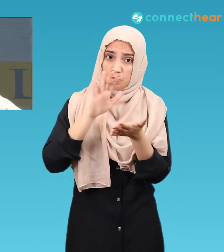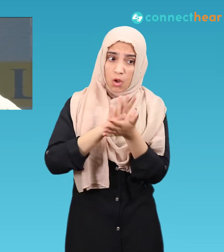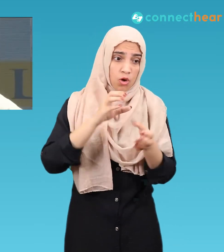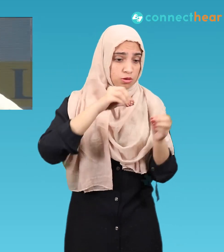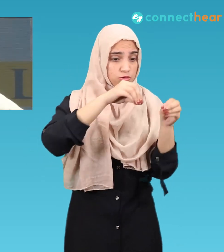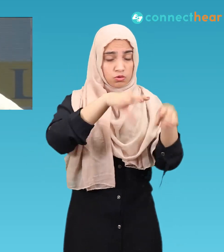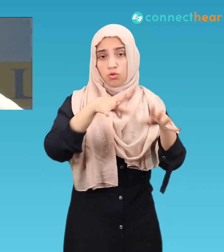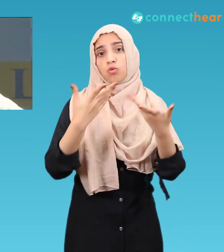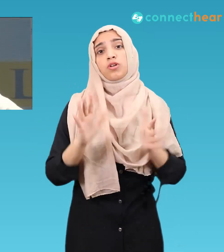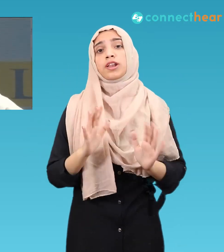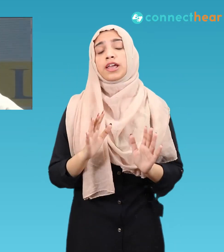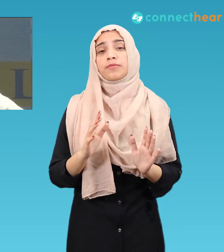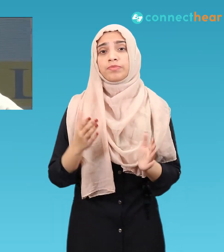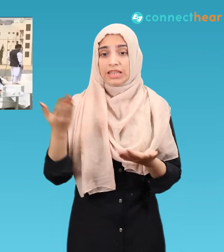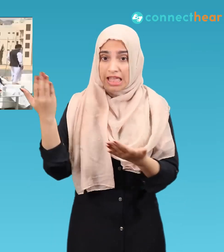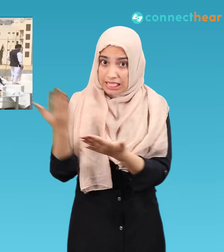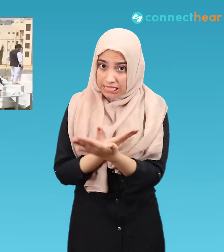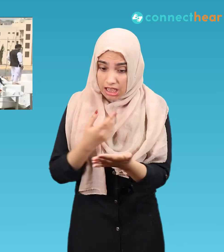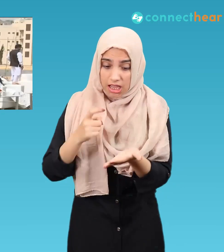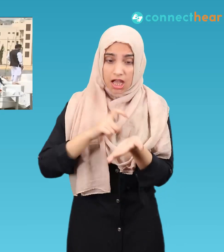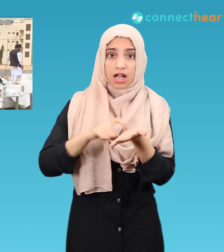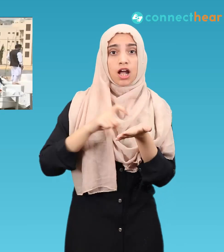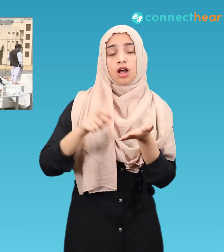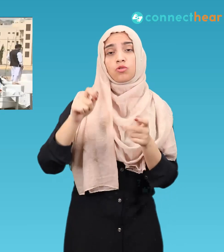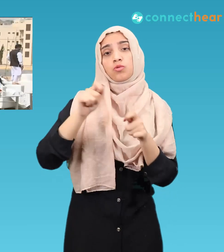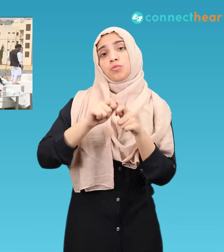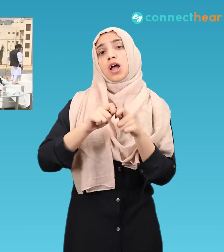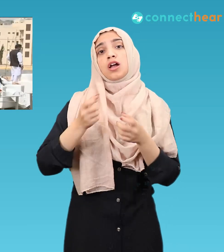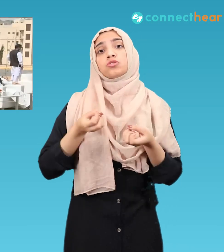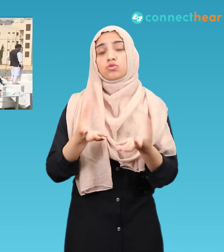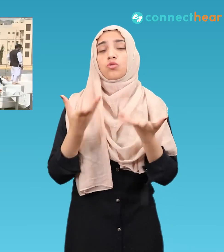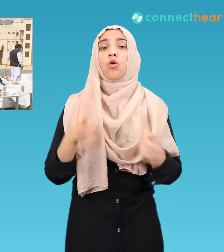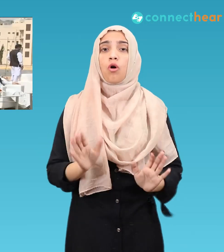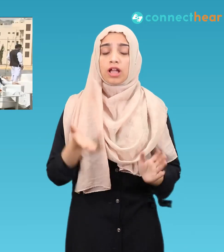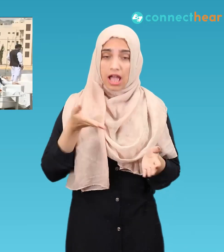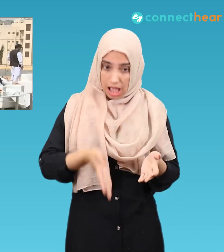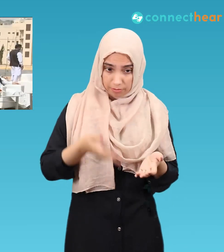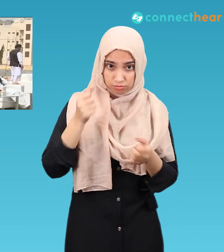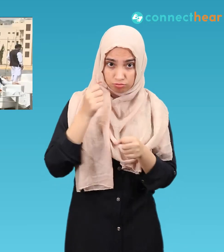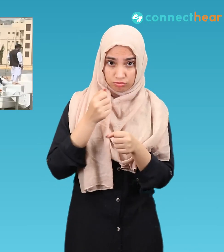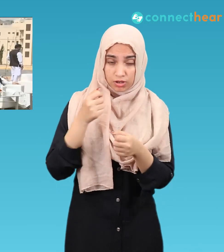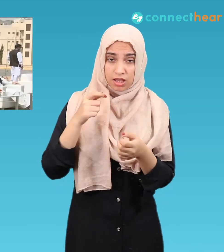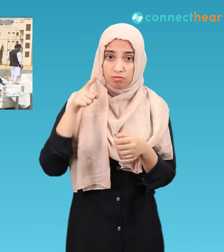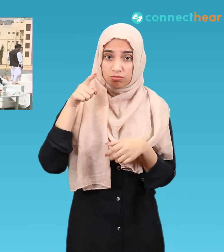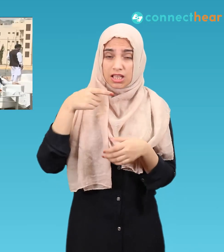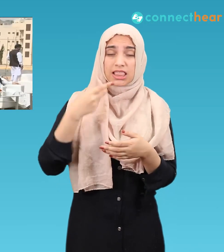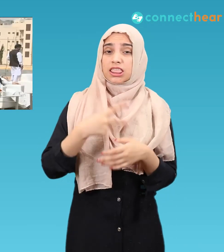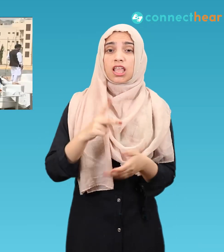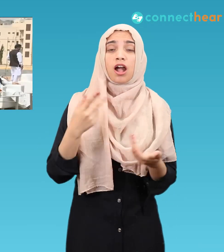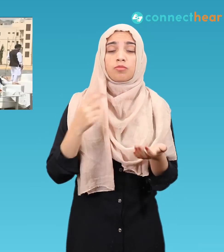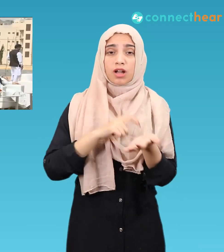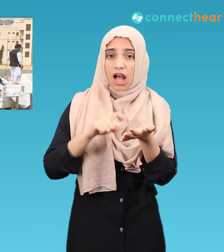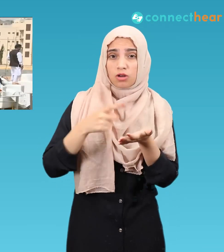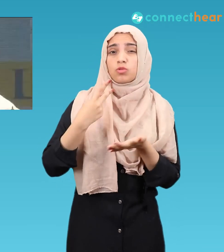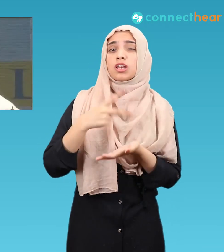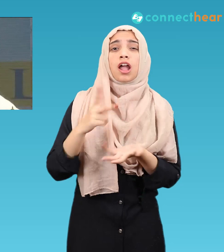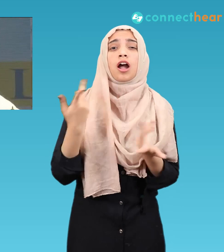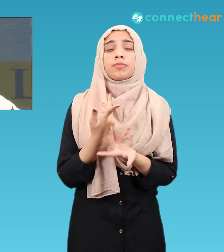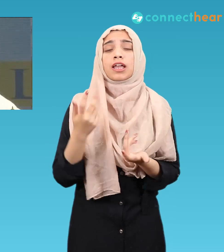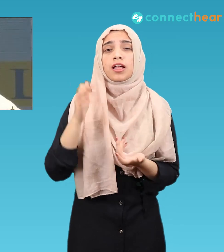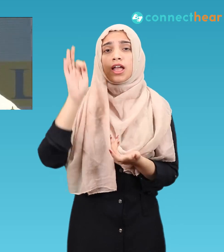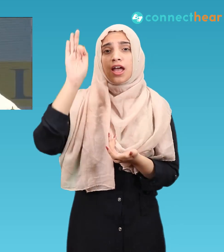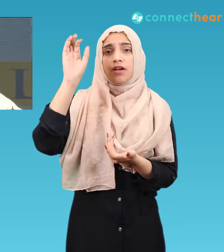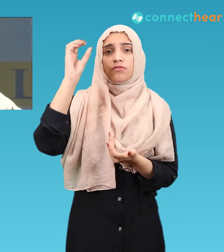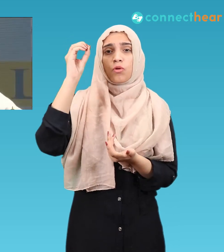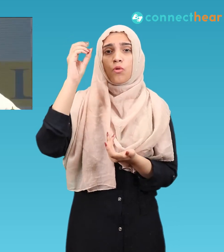नाम है फोक्लोजर लॉ। ये कानून, ये जब तक अदालत से हम क्लियर नहीं करवाते थे